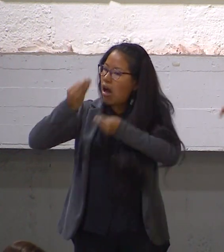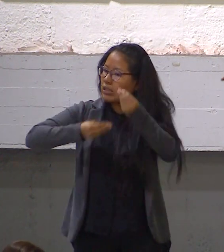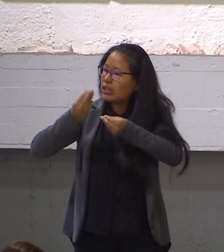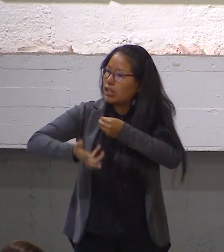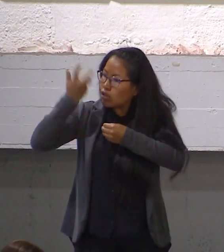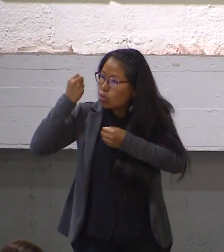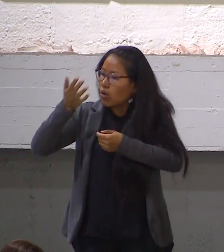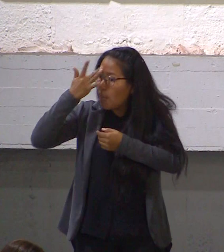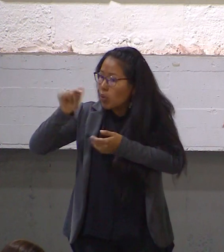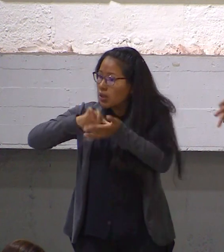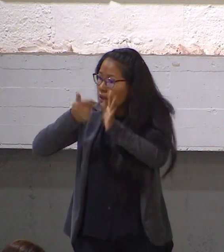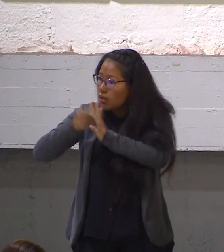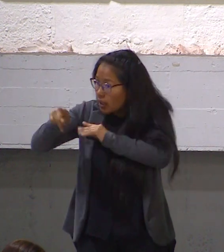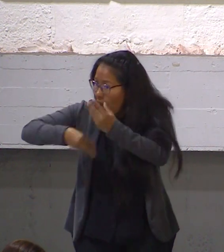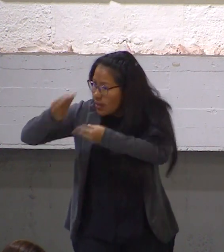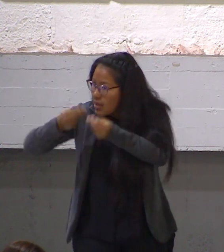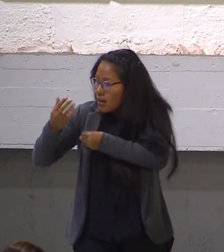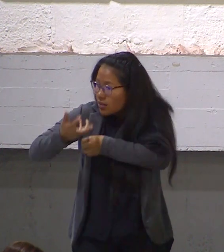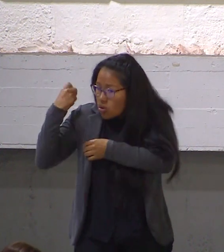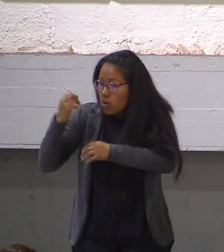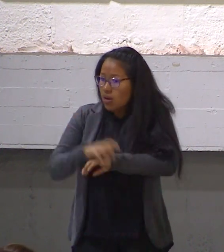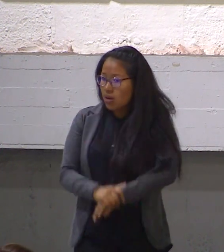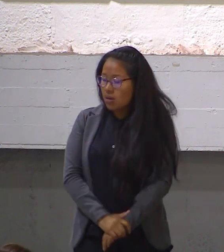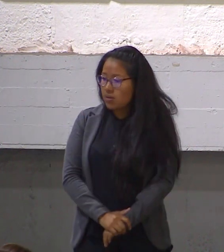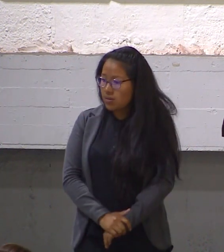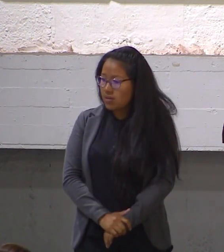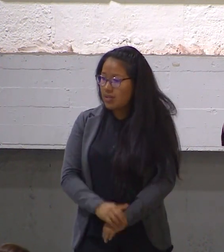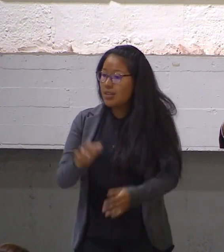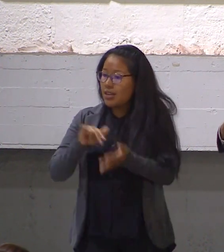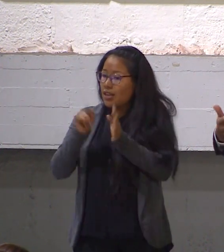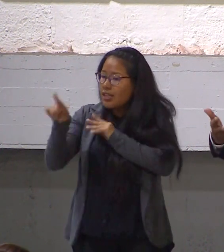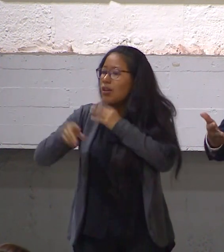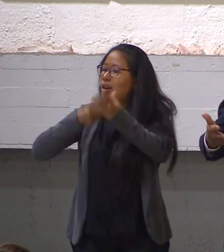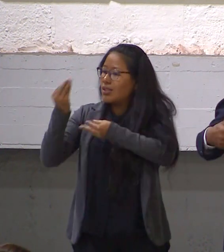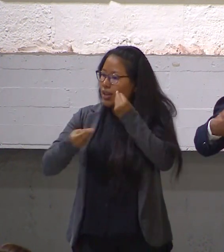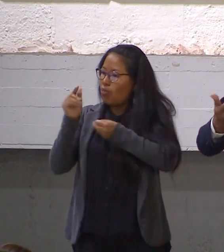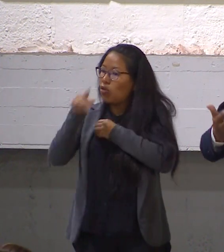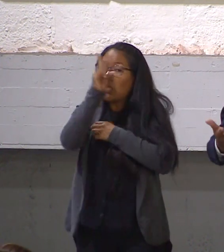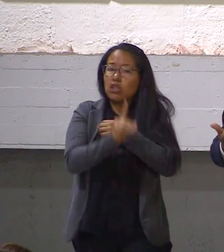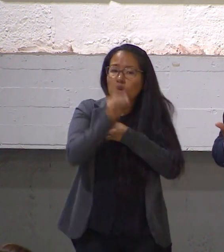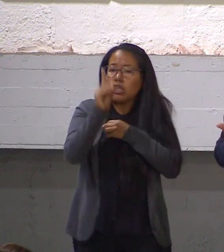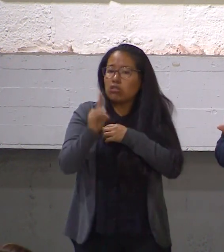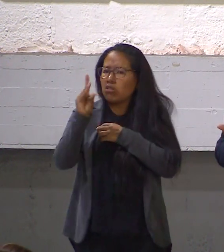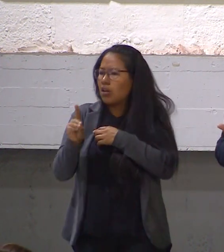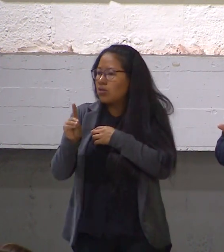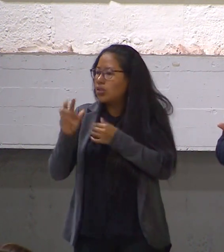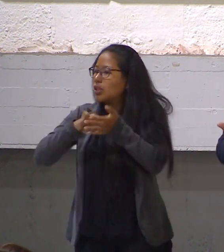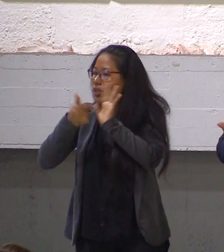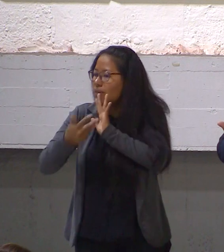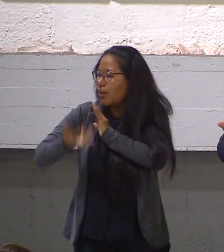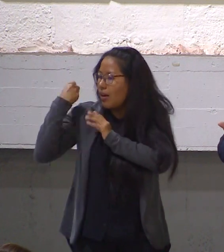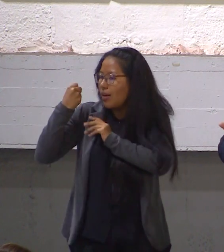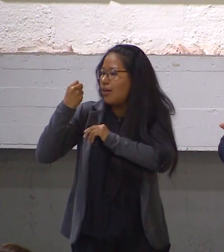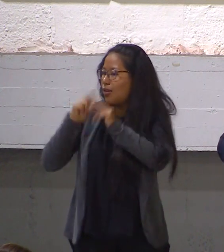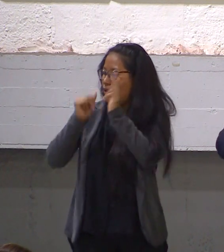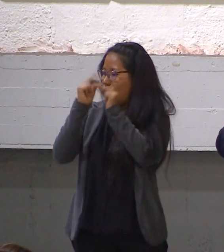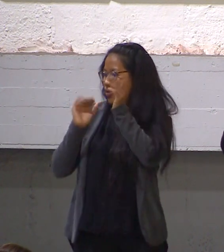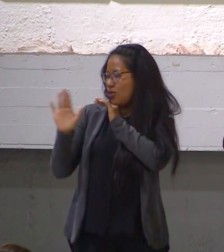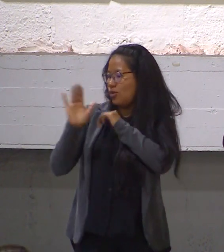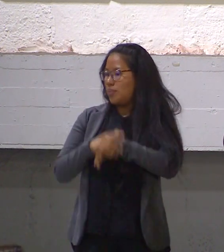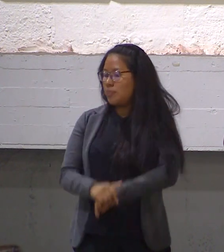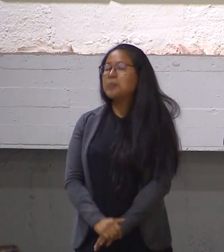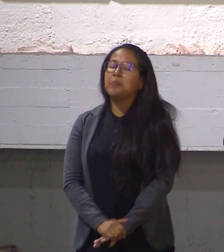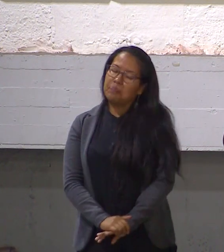porque nos corresponde hacer la historia cada vez que hacemos que tomamos un tipo de decisión estamos construyendo en nuestra historia